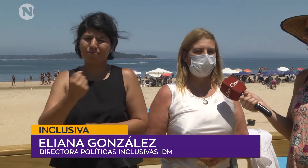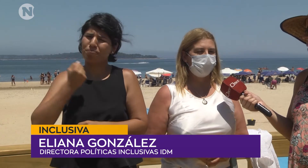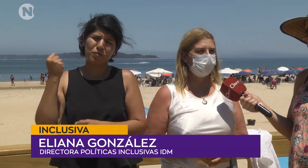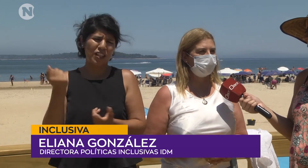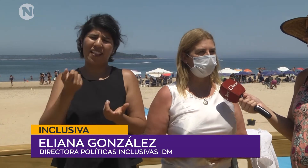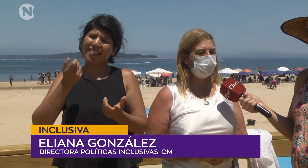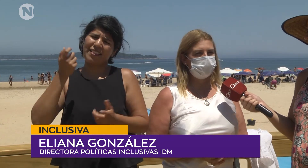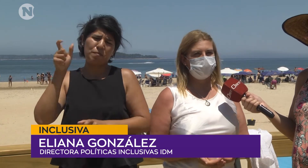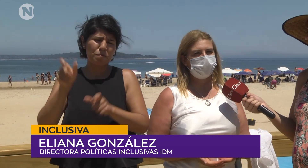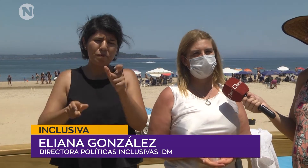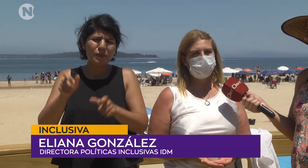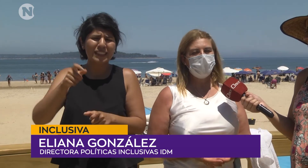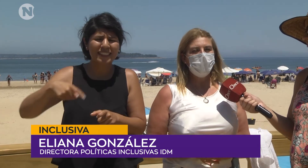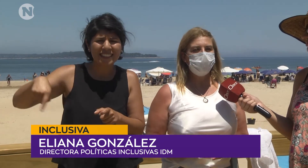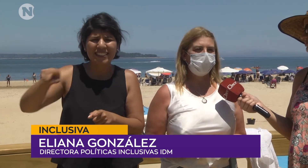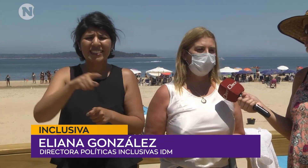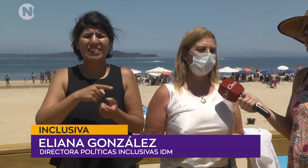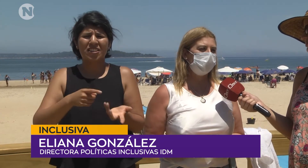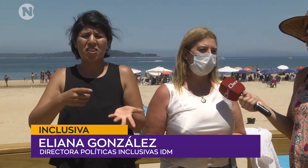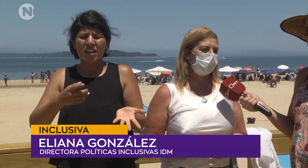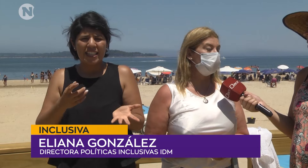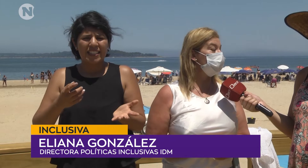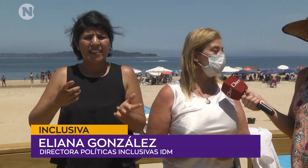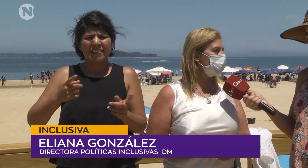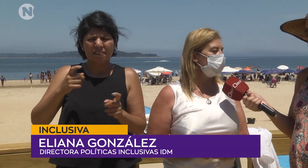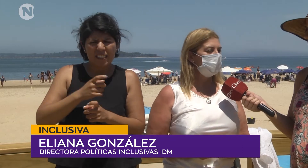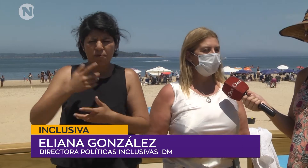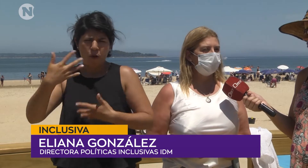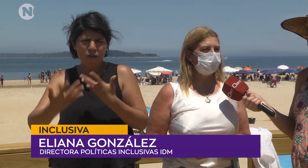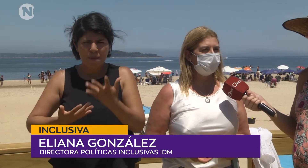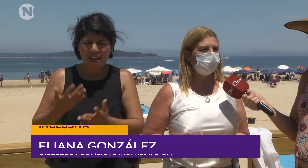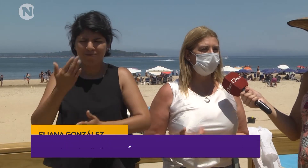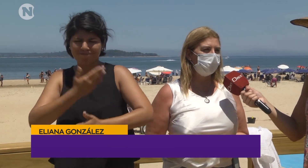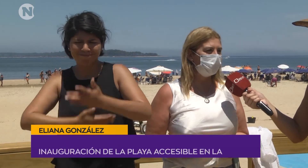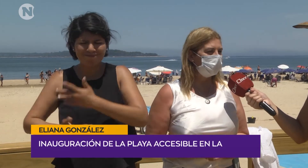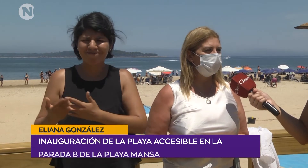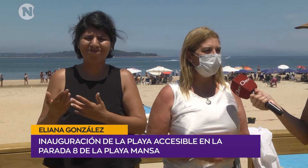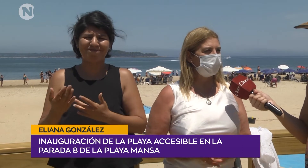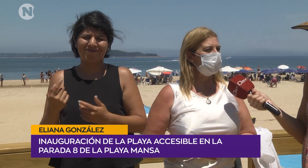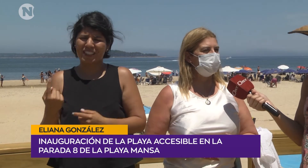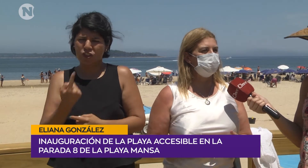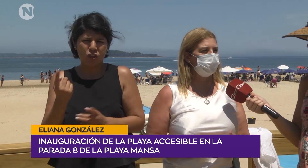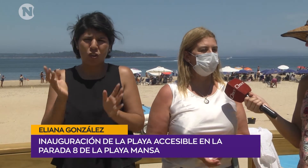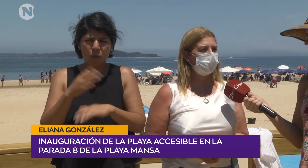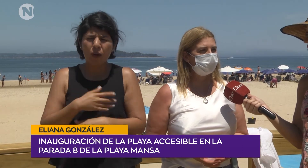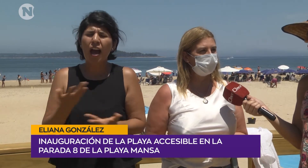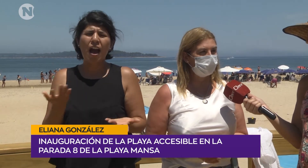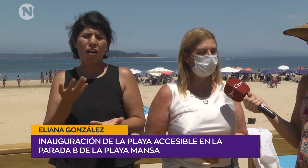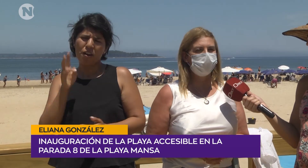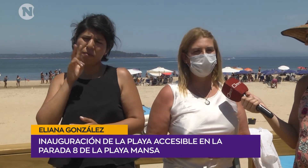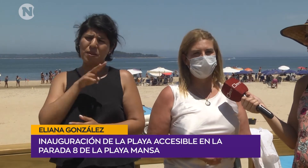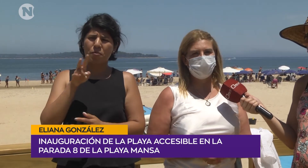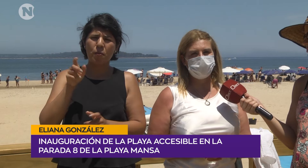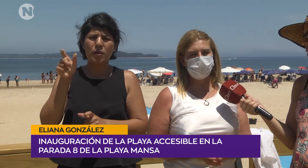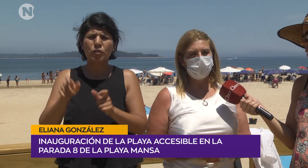indispensable para todas aquellas personas que tienen una movilidad reducida. Hoy ver a aquellas personas que han tenido